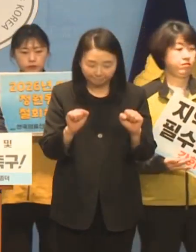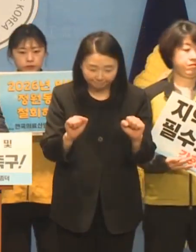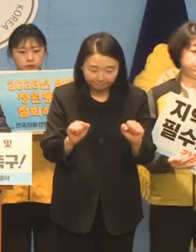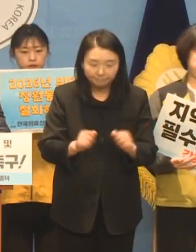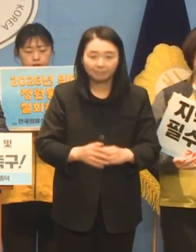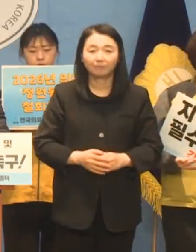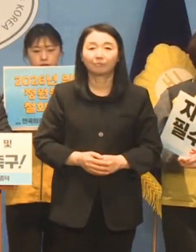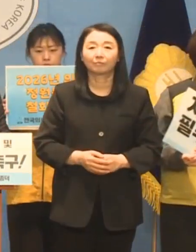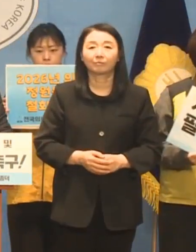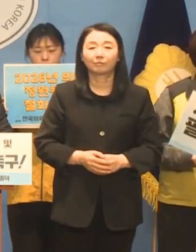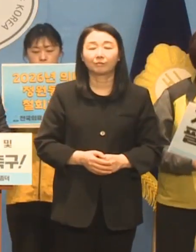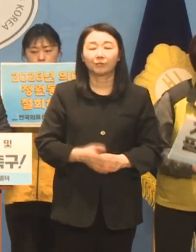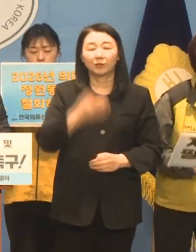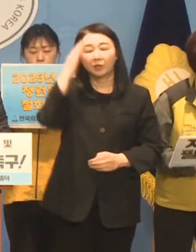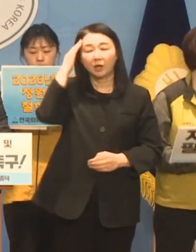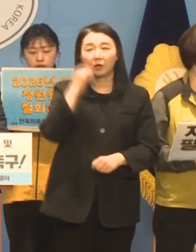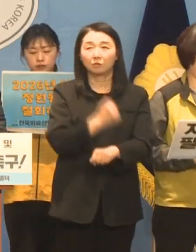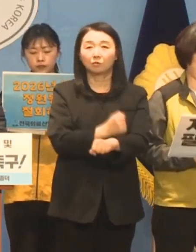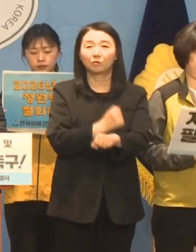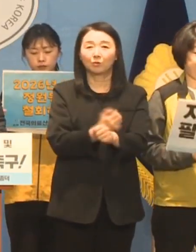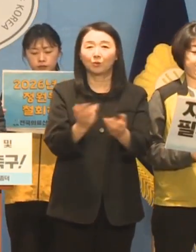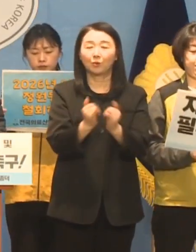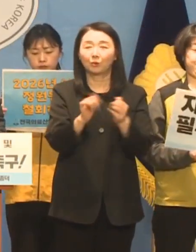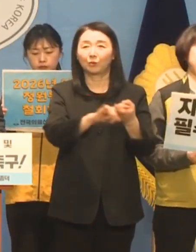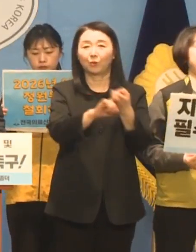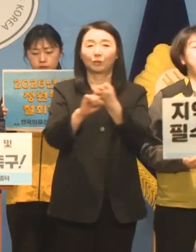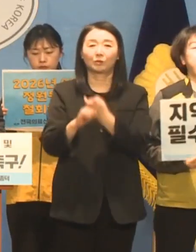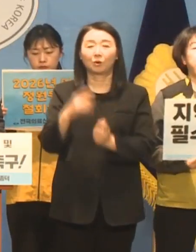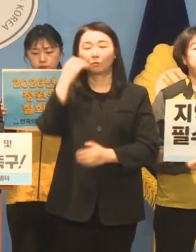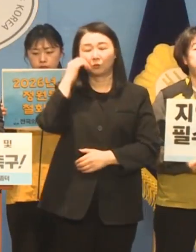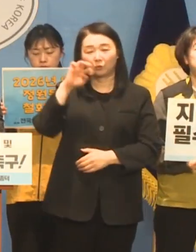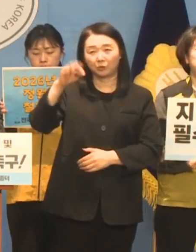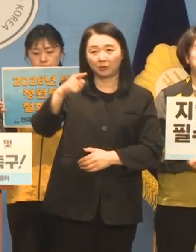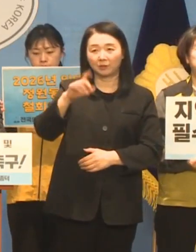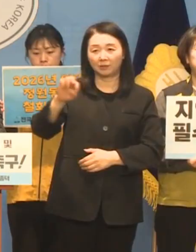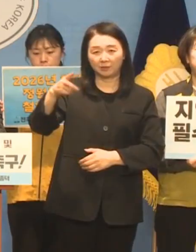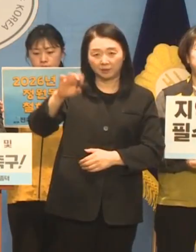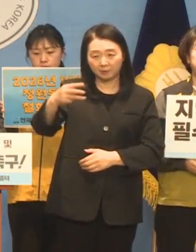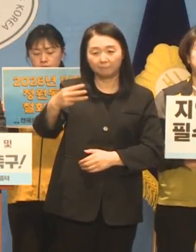안녕하십니까. 한국노총 전국의료산업노련위원장 신승일입니다.